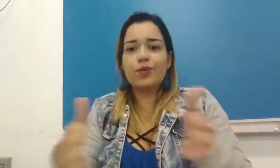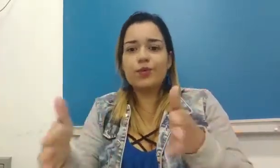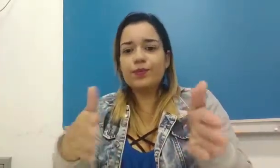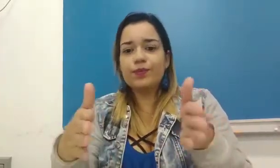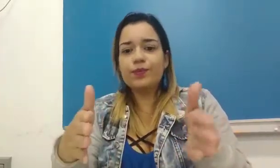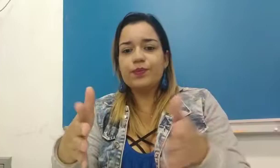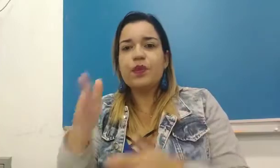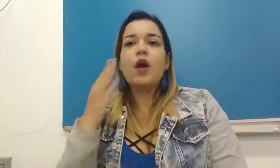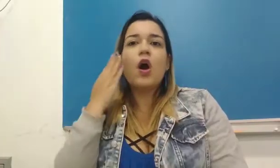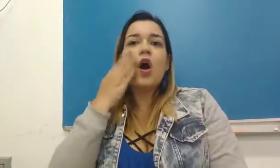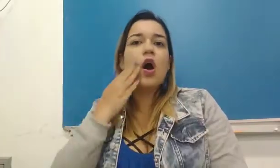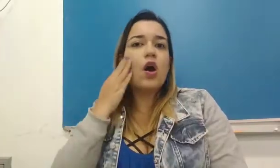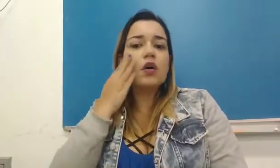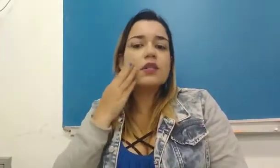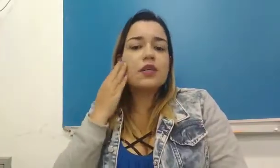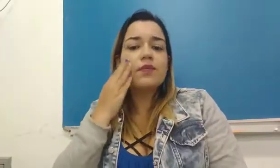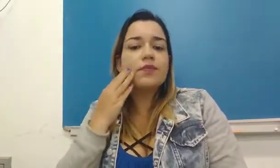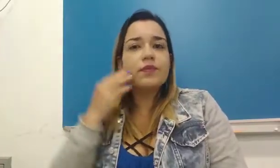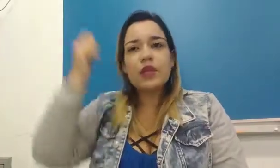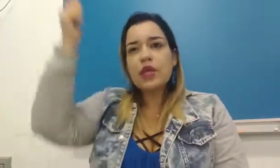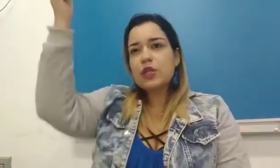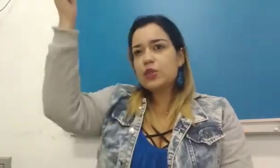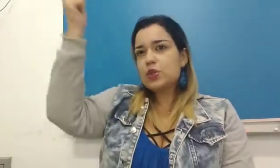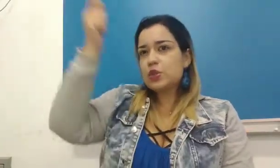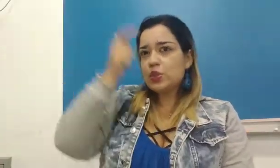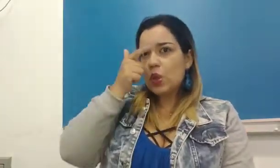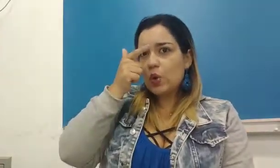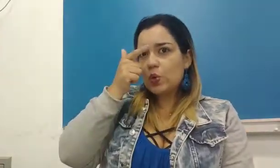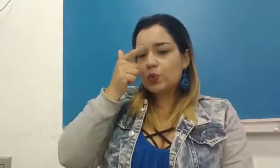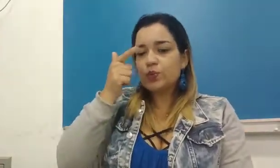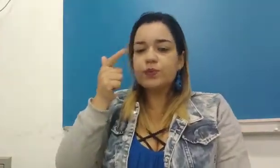rio, rosa, sol,